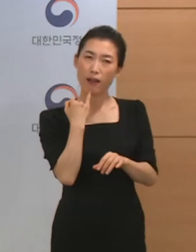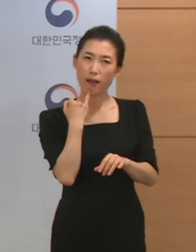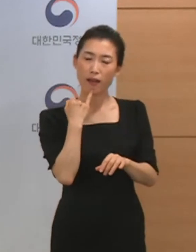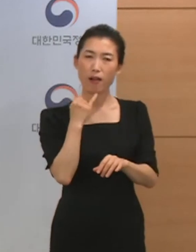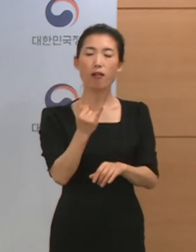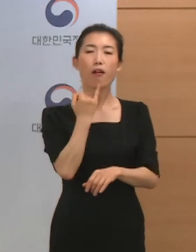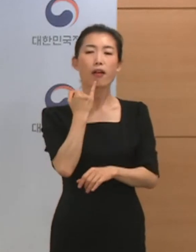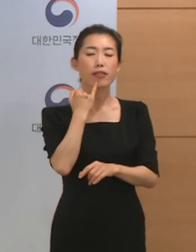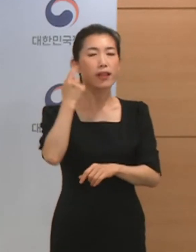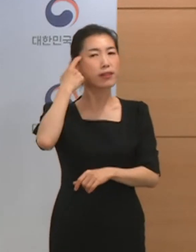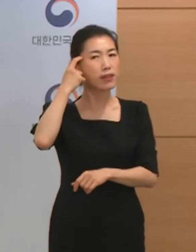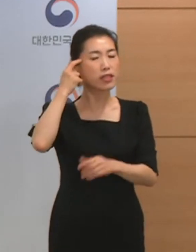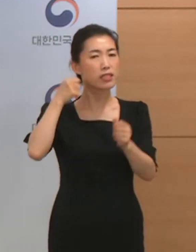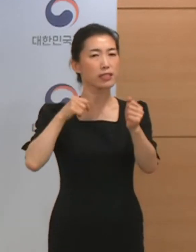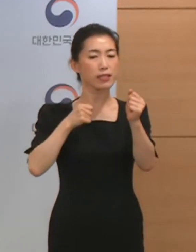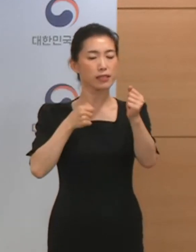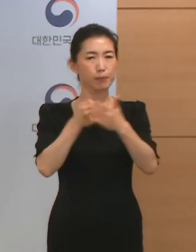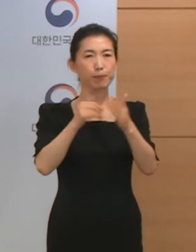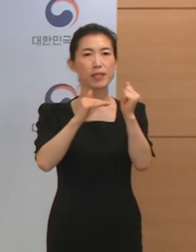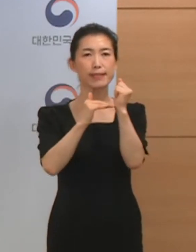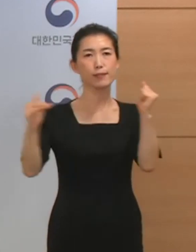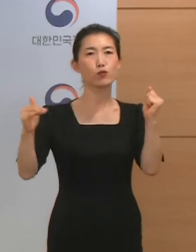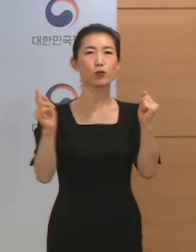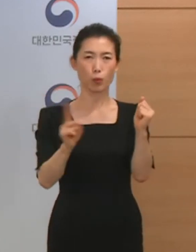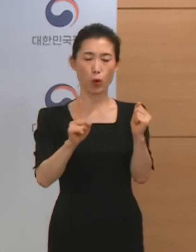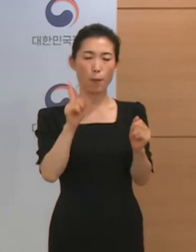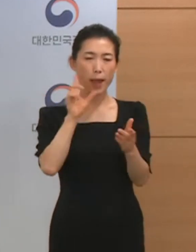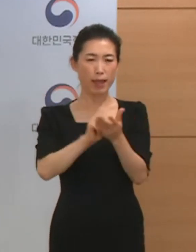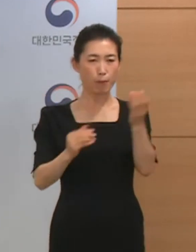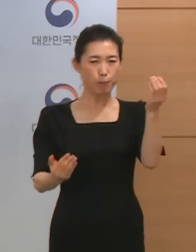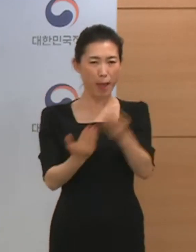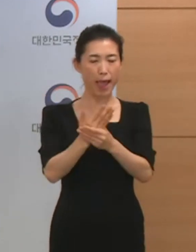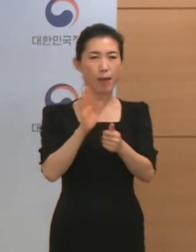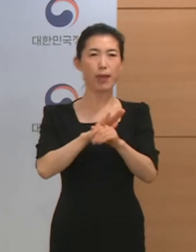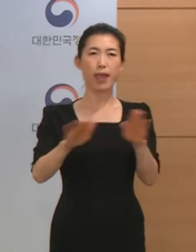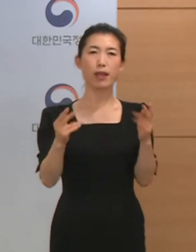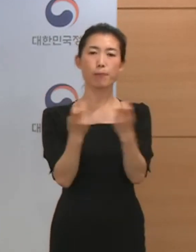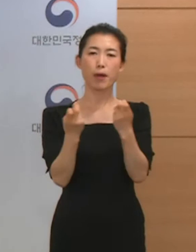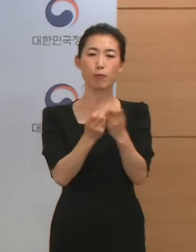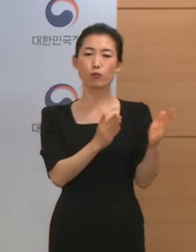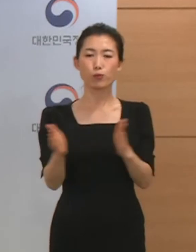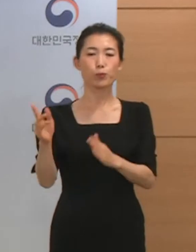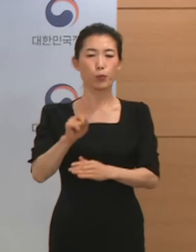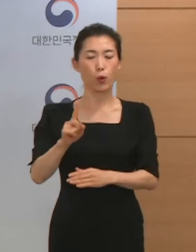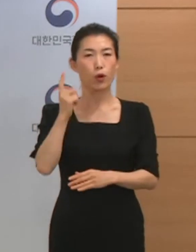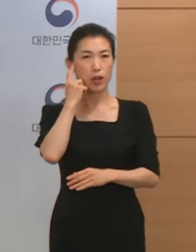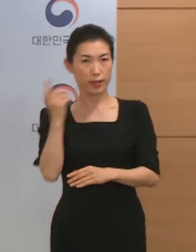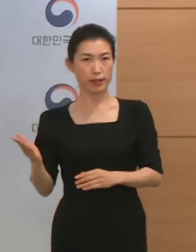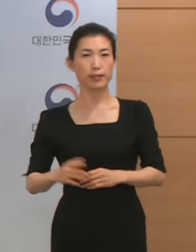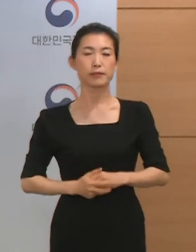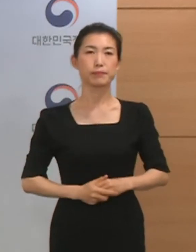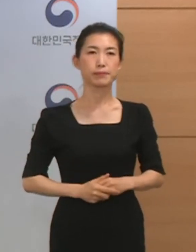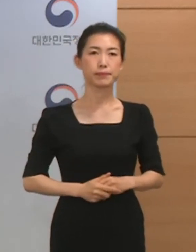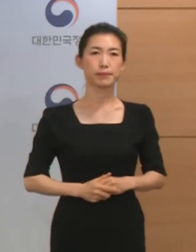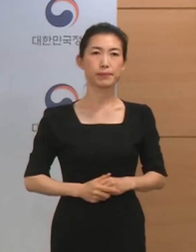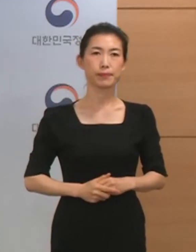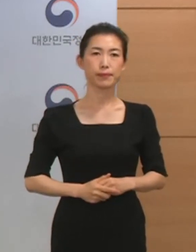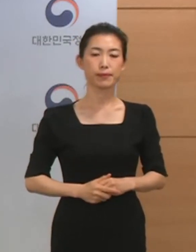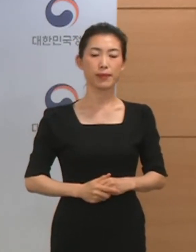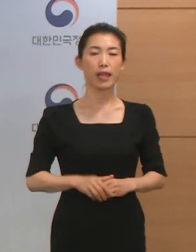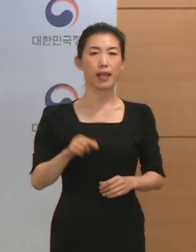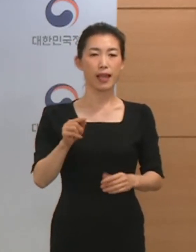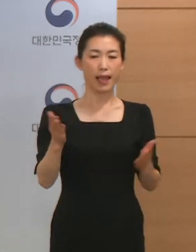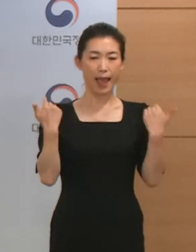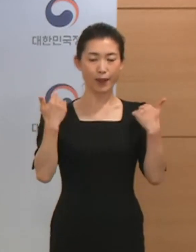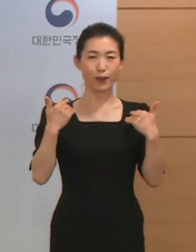근거인지 추가적인 대비책이 있는지 설명 부탁드립니다. 예, 학교 등교 문제는 현재 교육부와